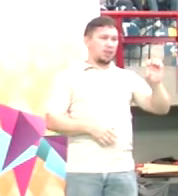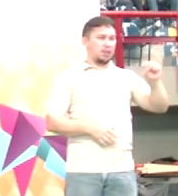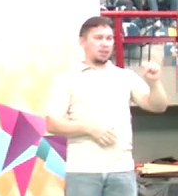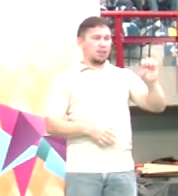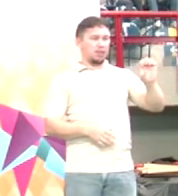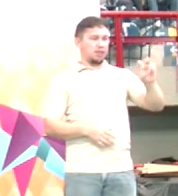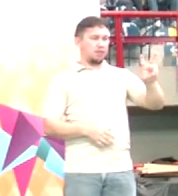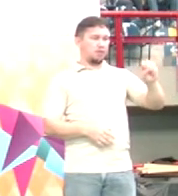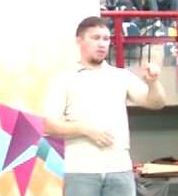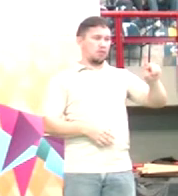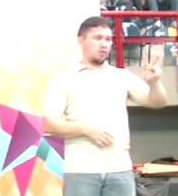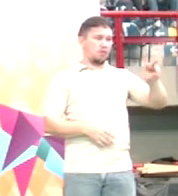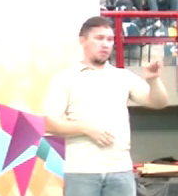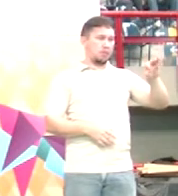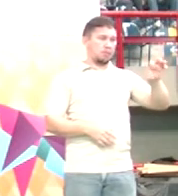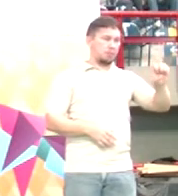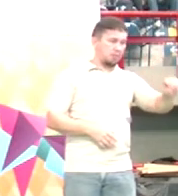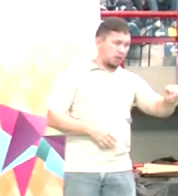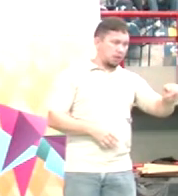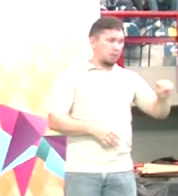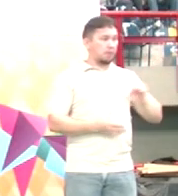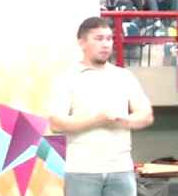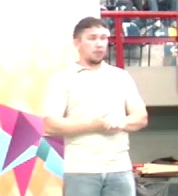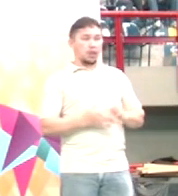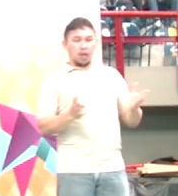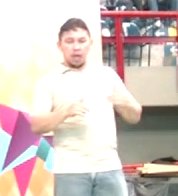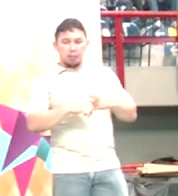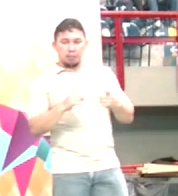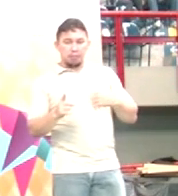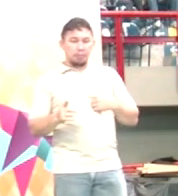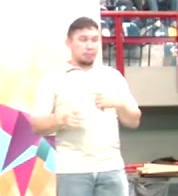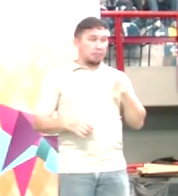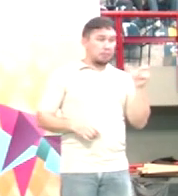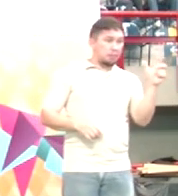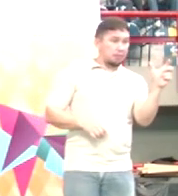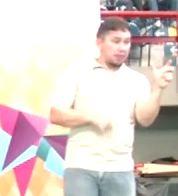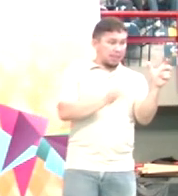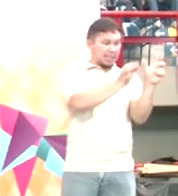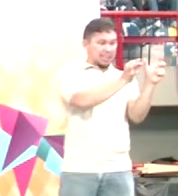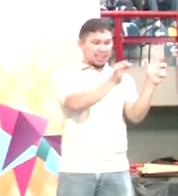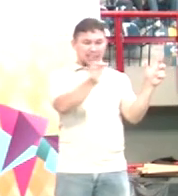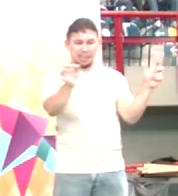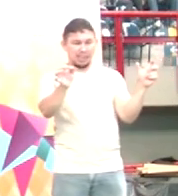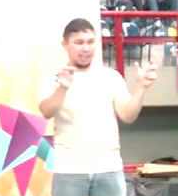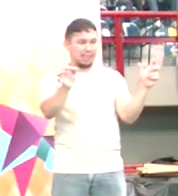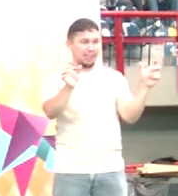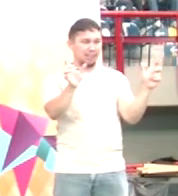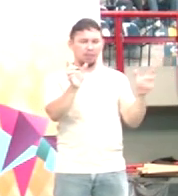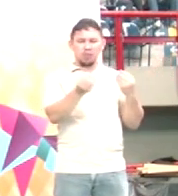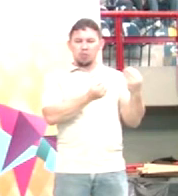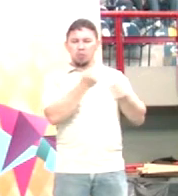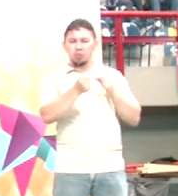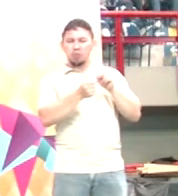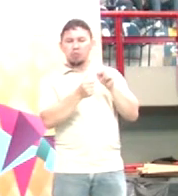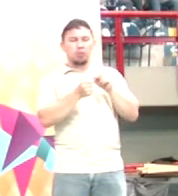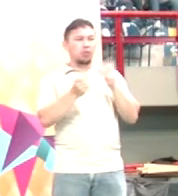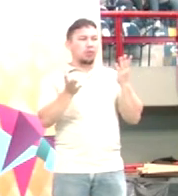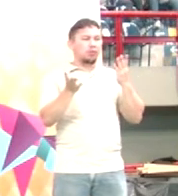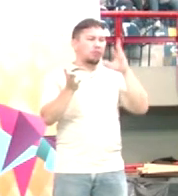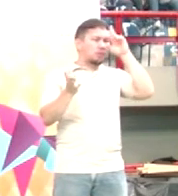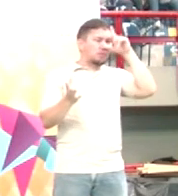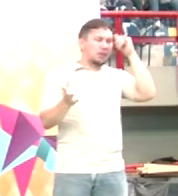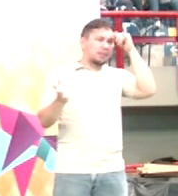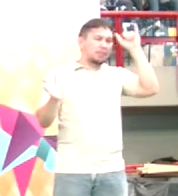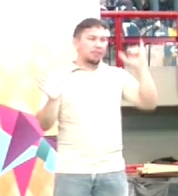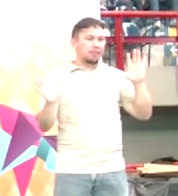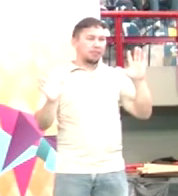pode. Aqui, no caso de não concluir a palavra na margem, como devo proceder para não